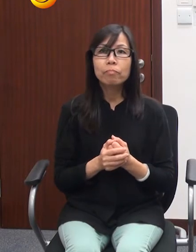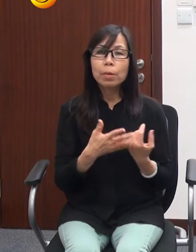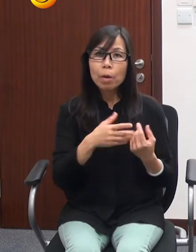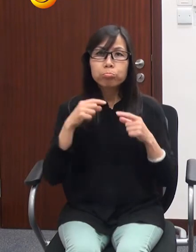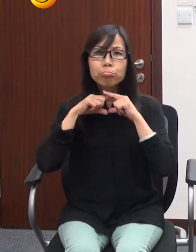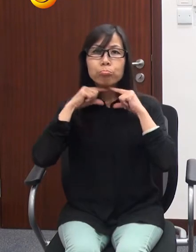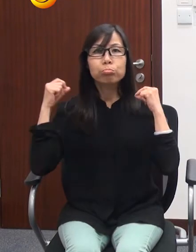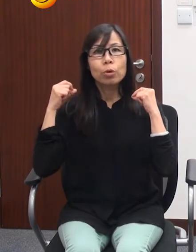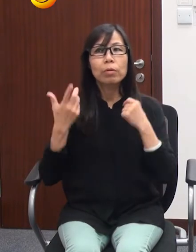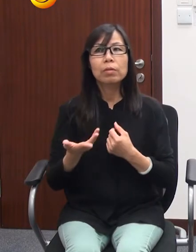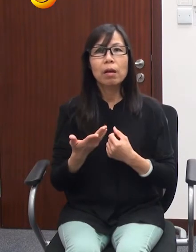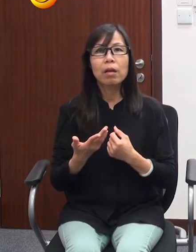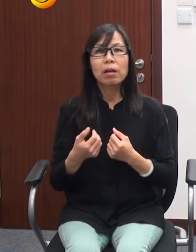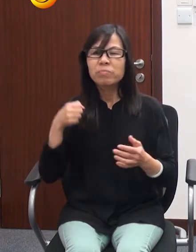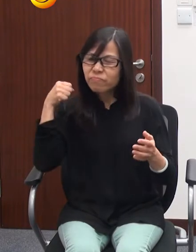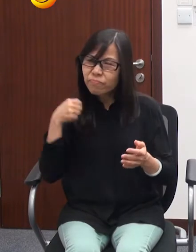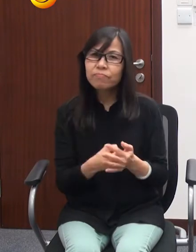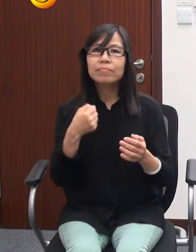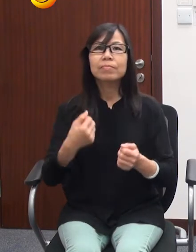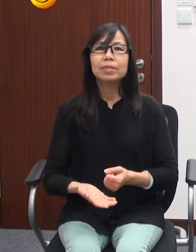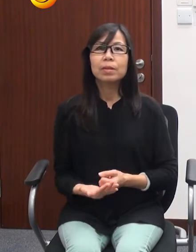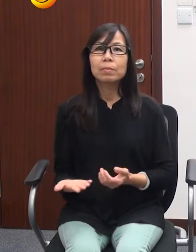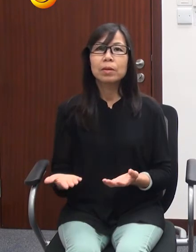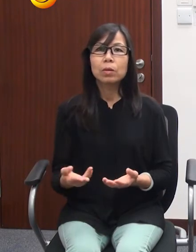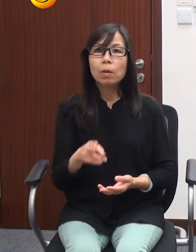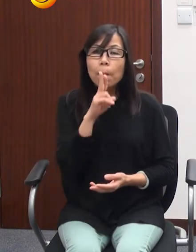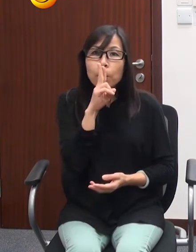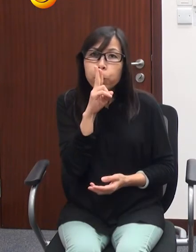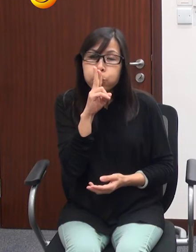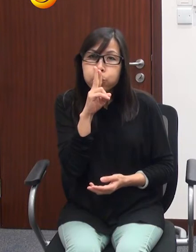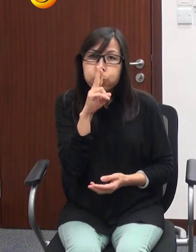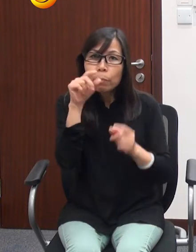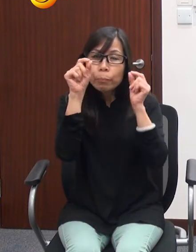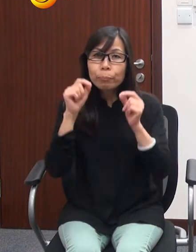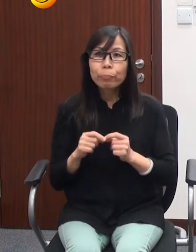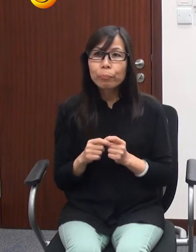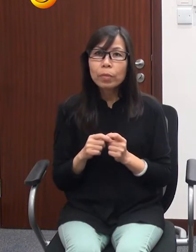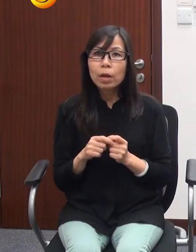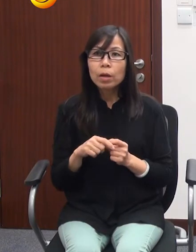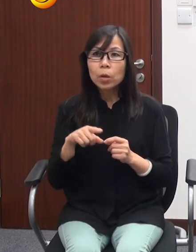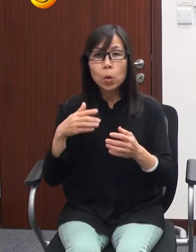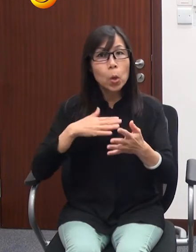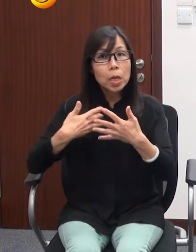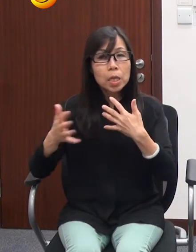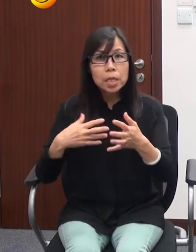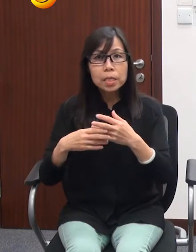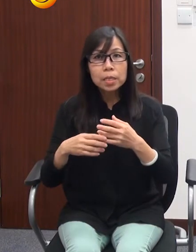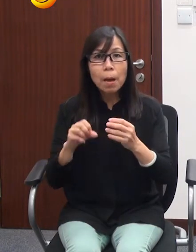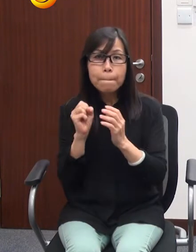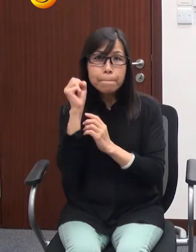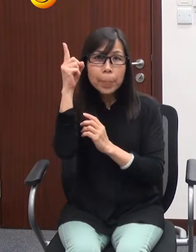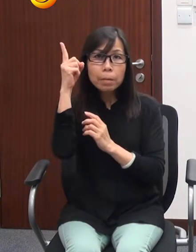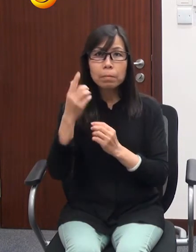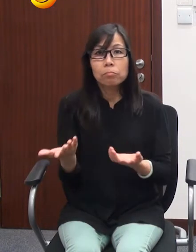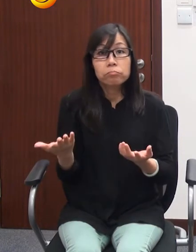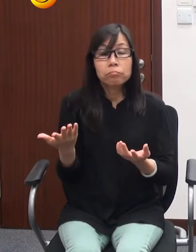係覺得好唔抵咯，因為點解咧？如果用保密原則，佢嗰件事就唔會穿出嚟噶嘛。即係話，其實幾時討論